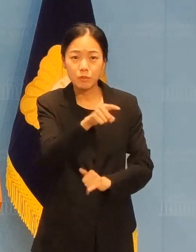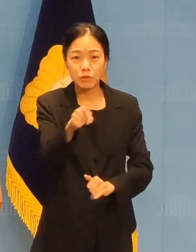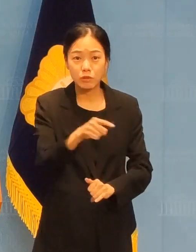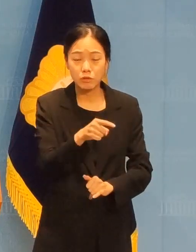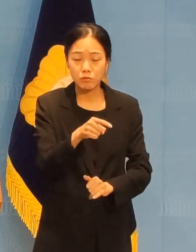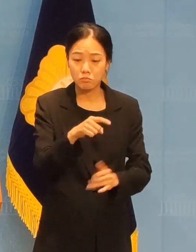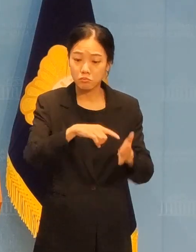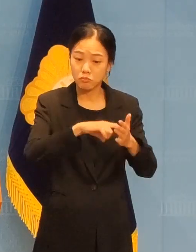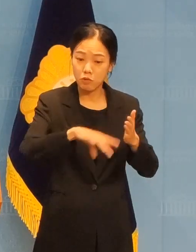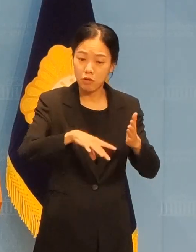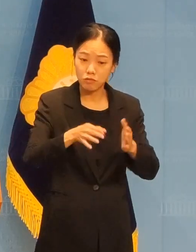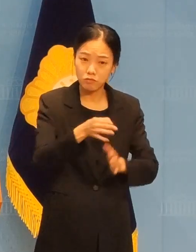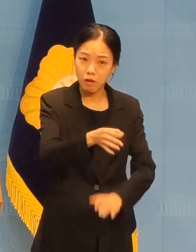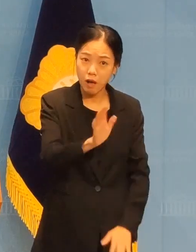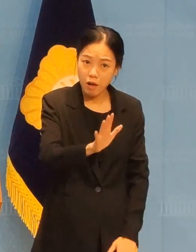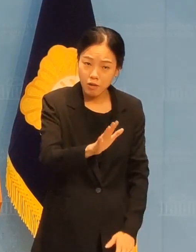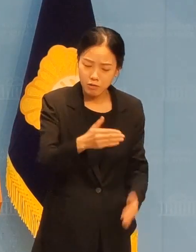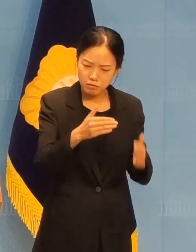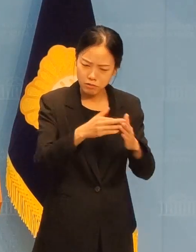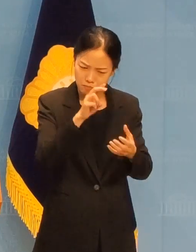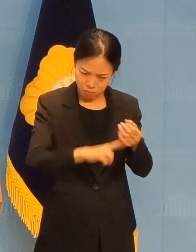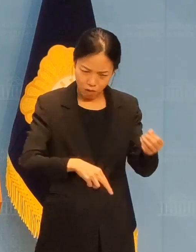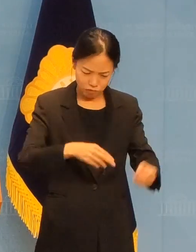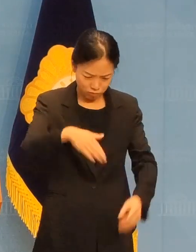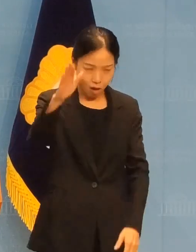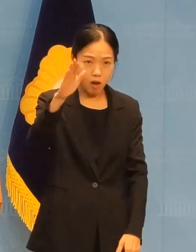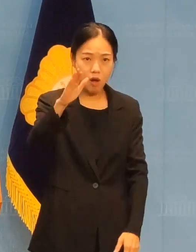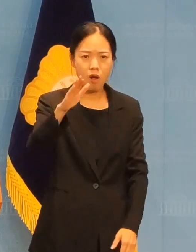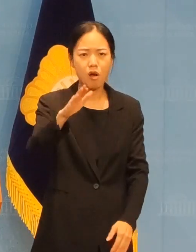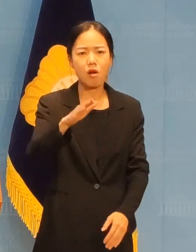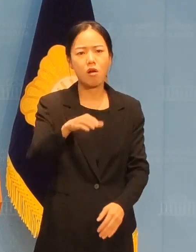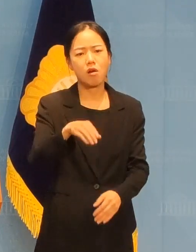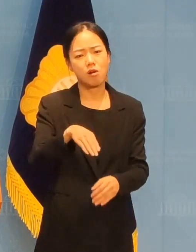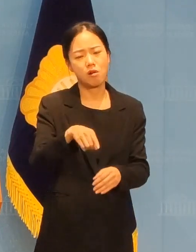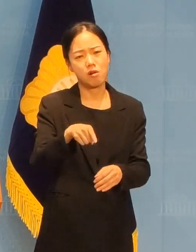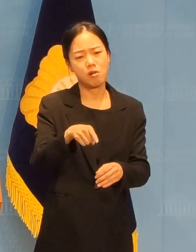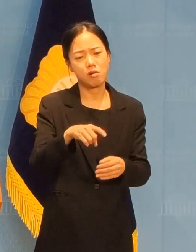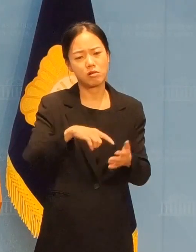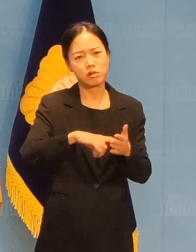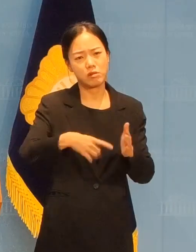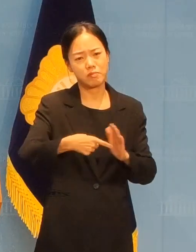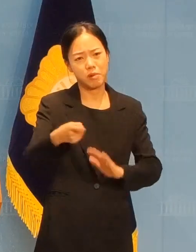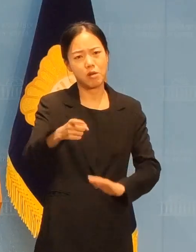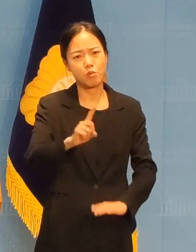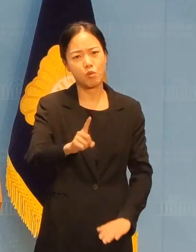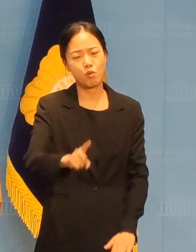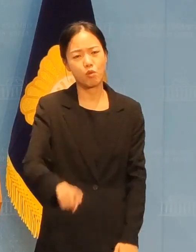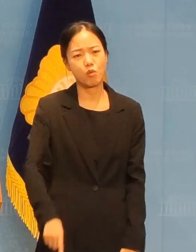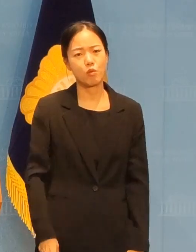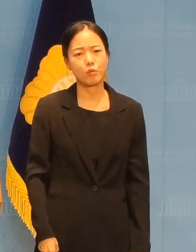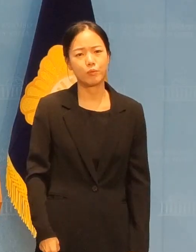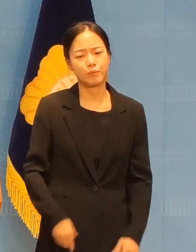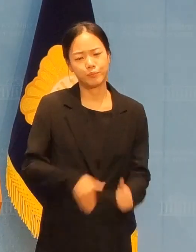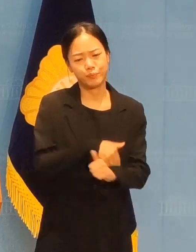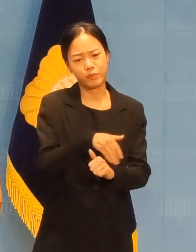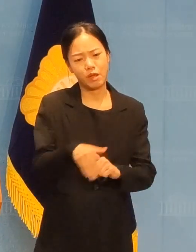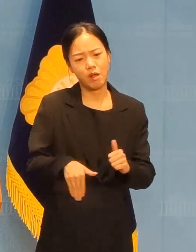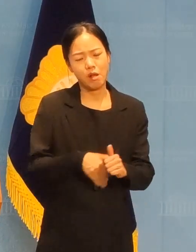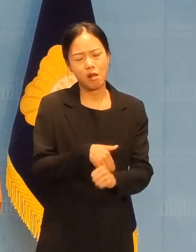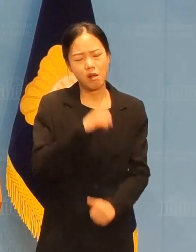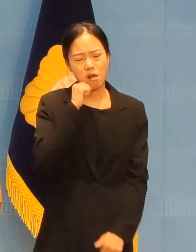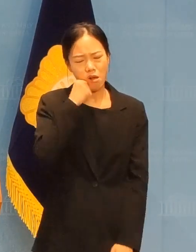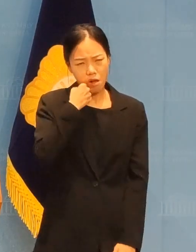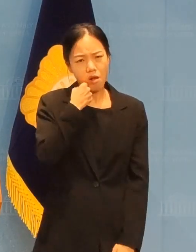떠나라고 강요하는 명백한 조세 강탈입니다. 상황이 이토록 참담하니 그동안